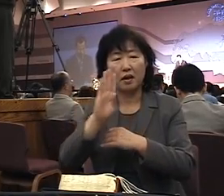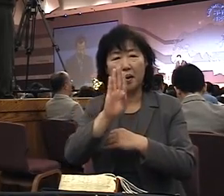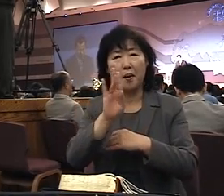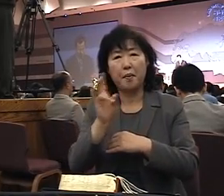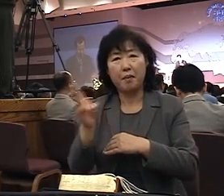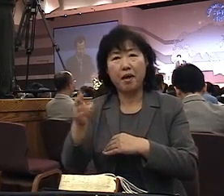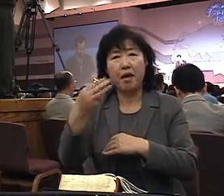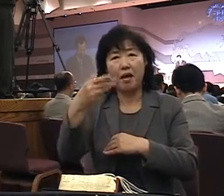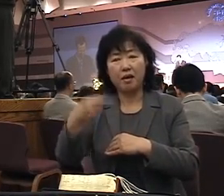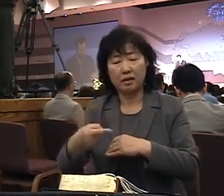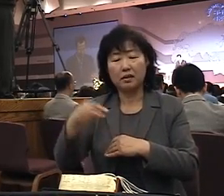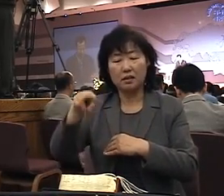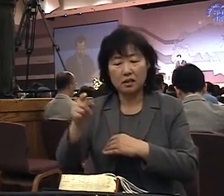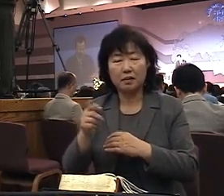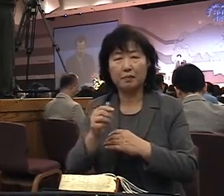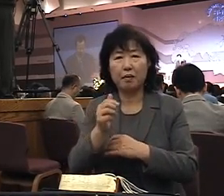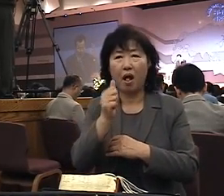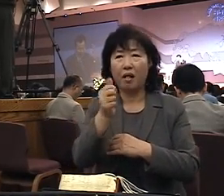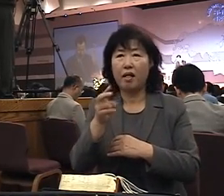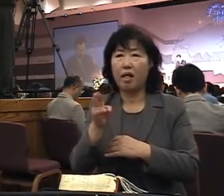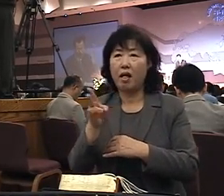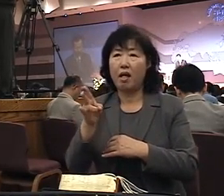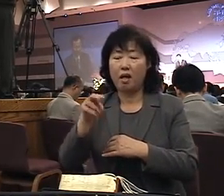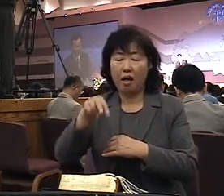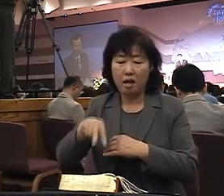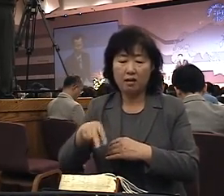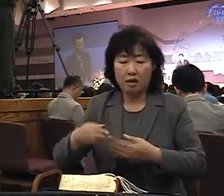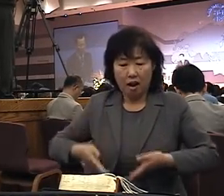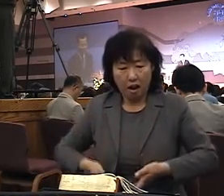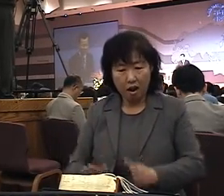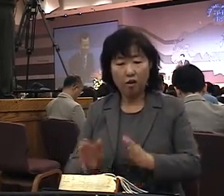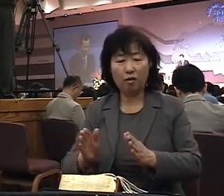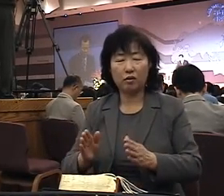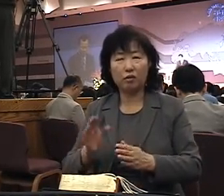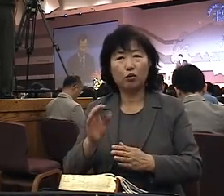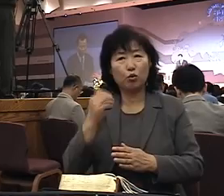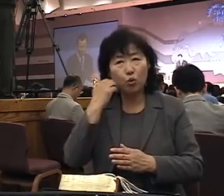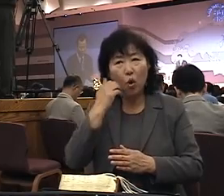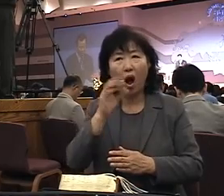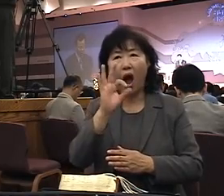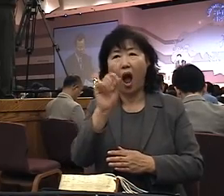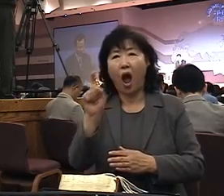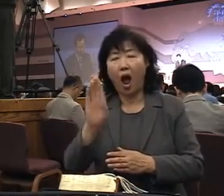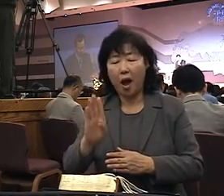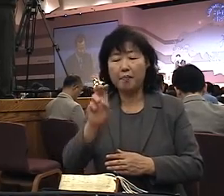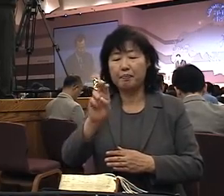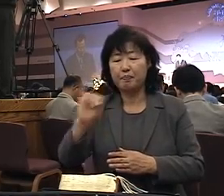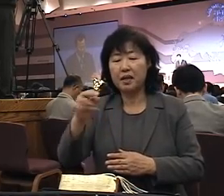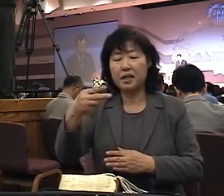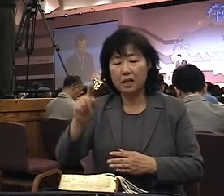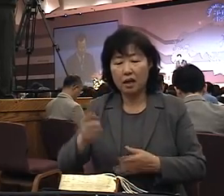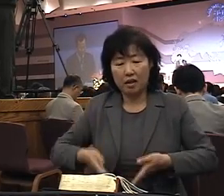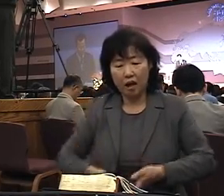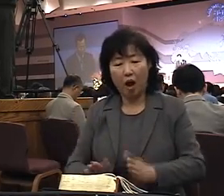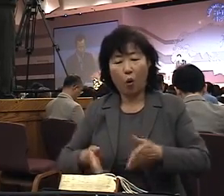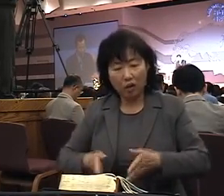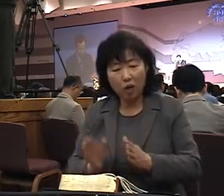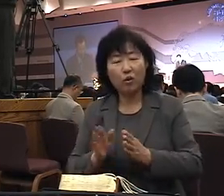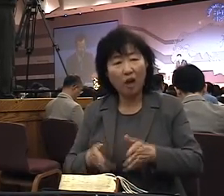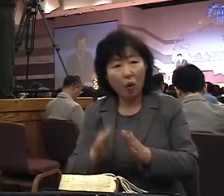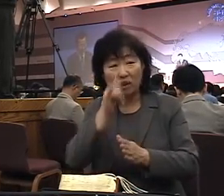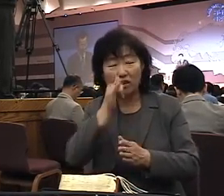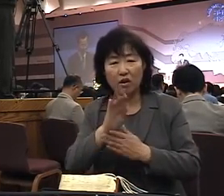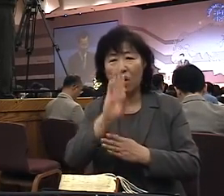헤스로를 낳았고 헤스로는 람을 낳았고 람은 암미나답을 낳았고 암미나답은 나손을 낳았고 나손은 살몬을 낳았고